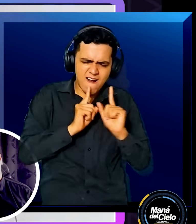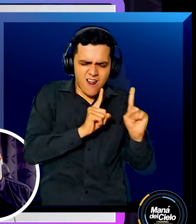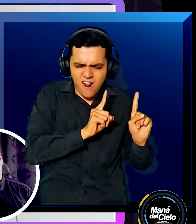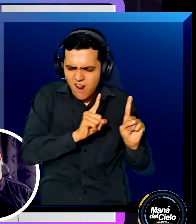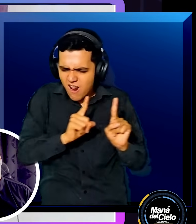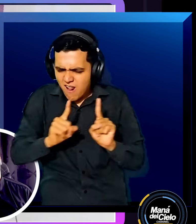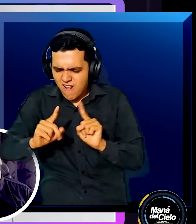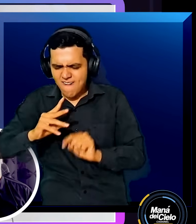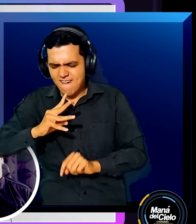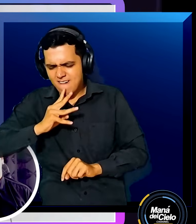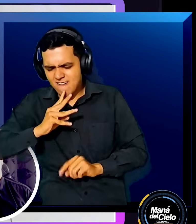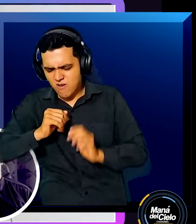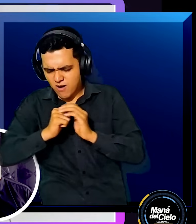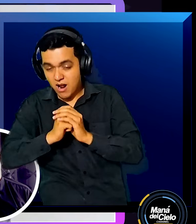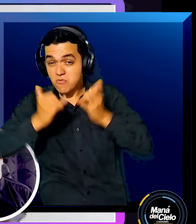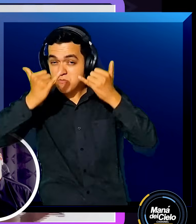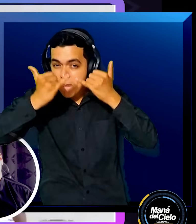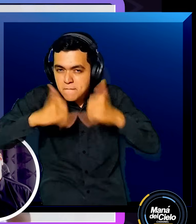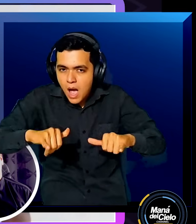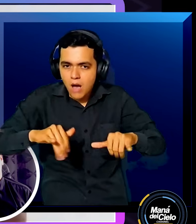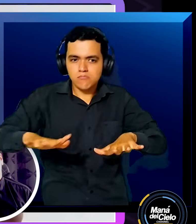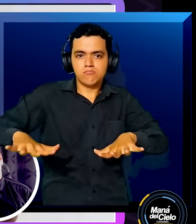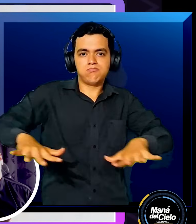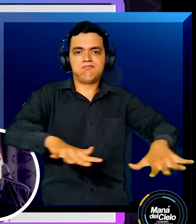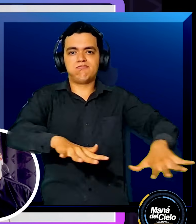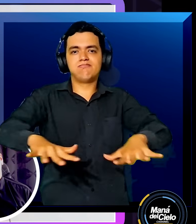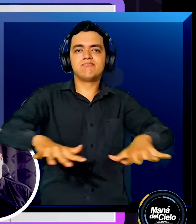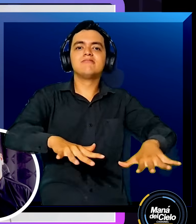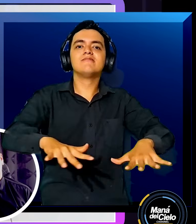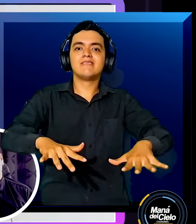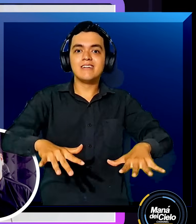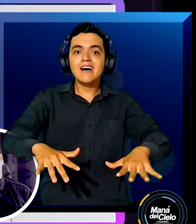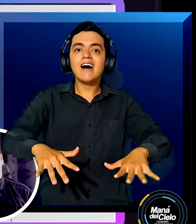al Señor. Alabanzas al Señor.